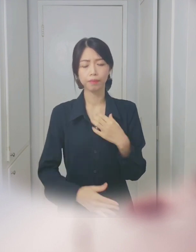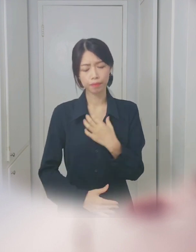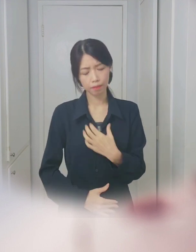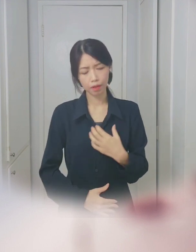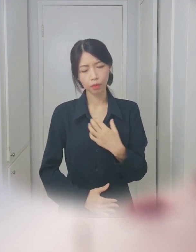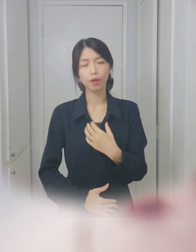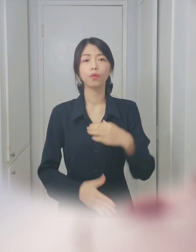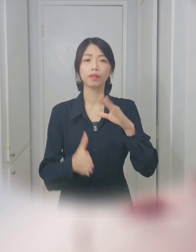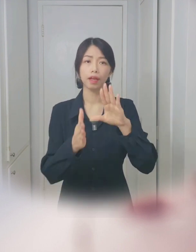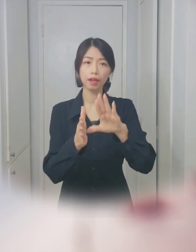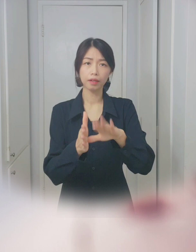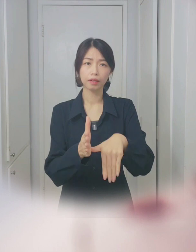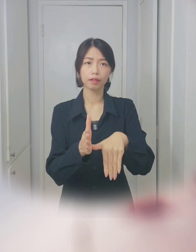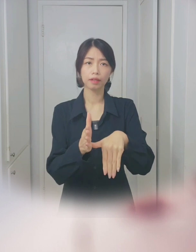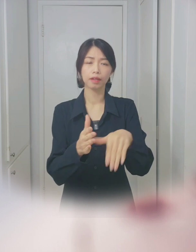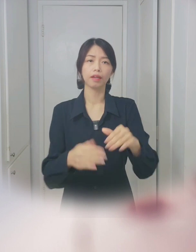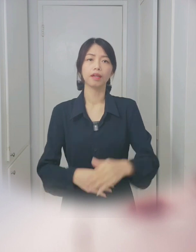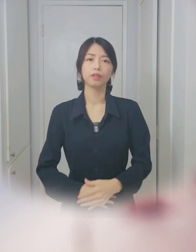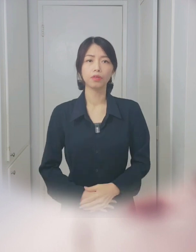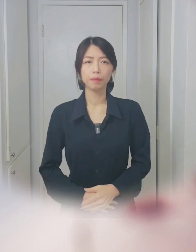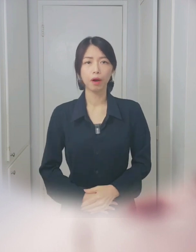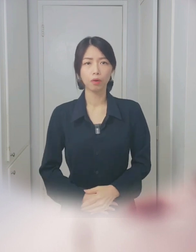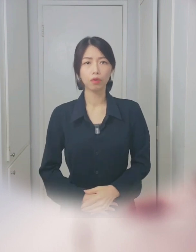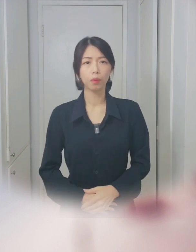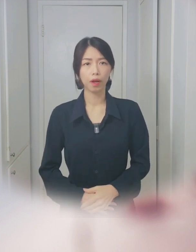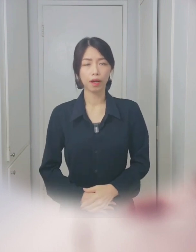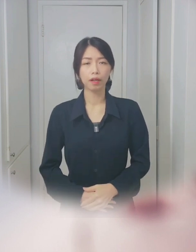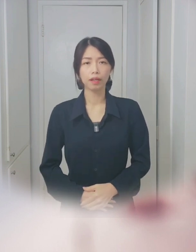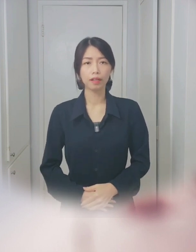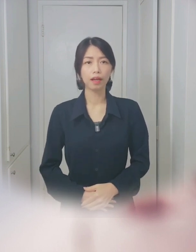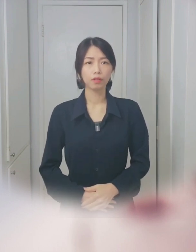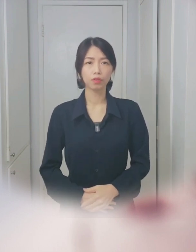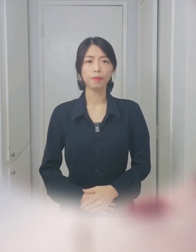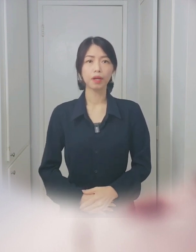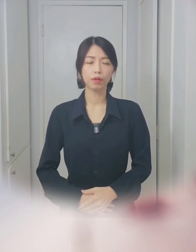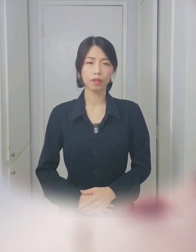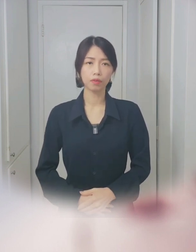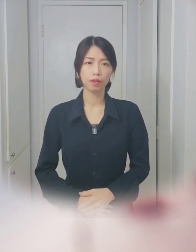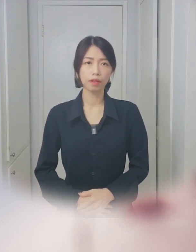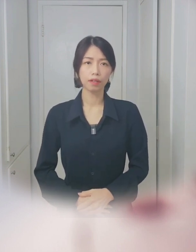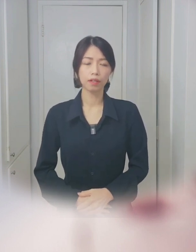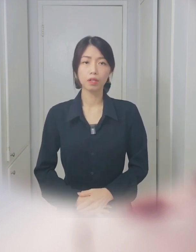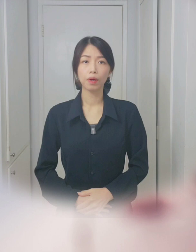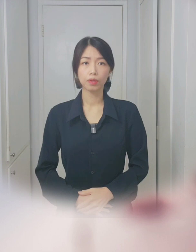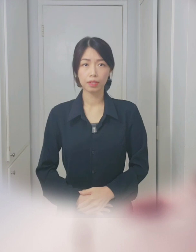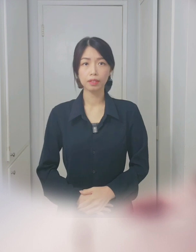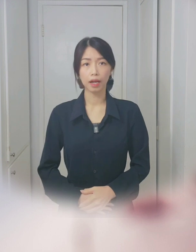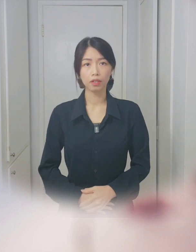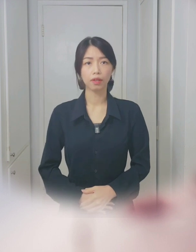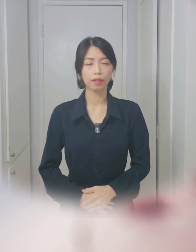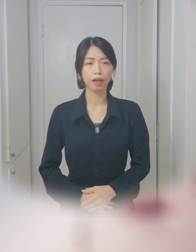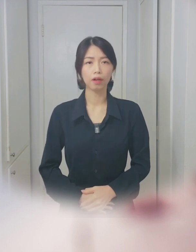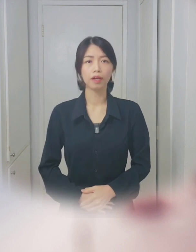괴로울 때 주님의 얼굴 보라 일단 주님이라고 하는 제 수어는 지화로